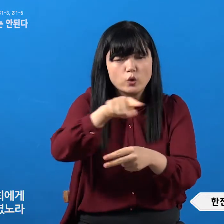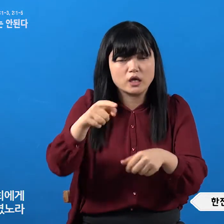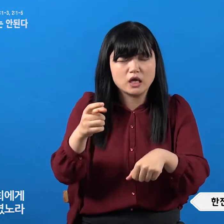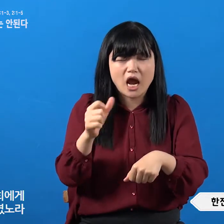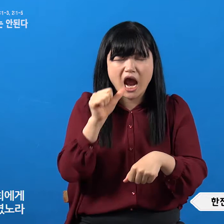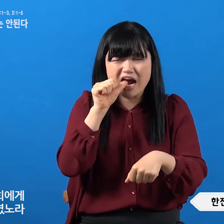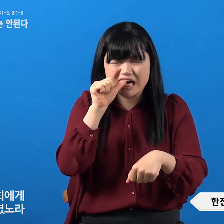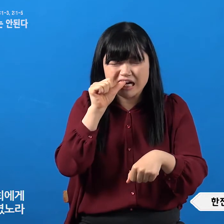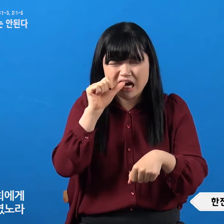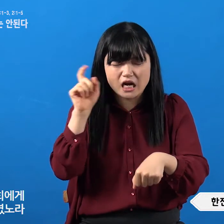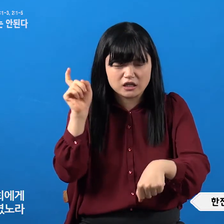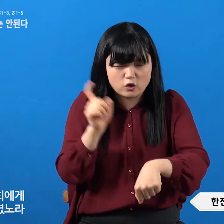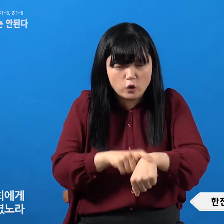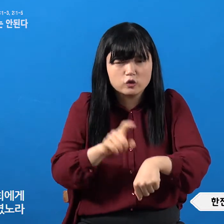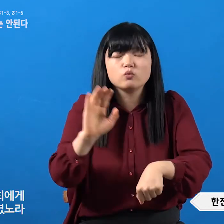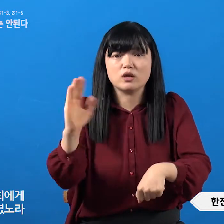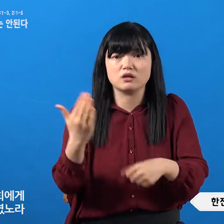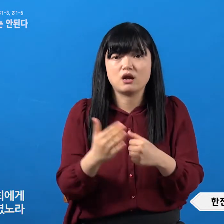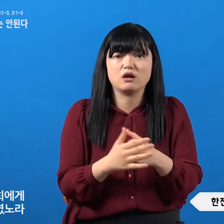올무가 되리라 하였노라.